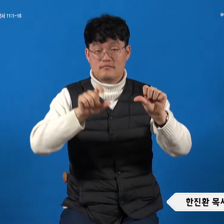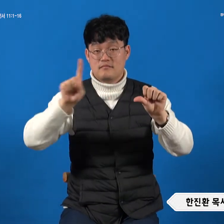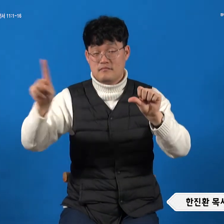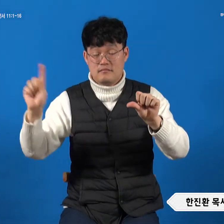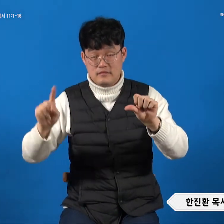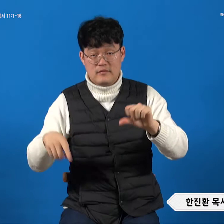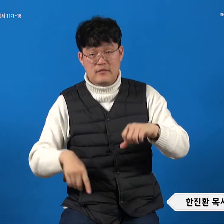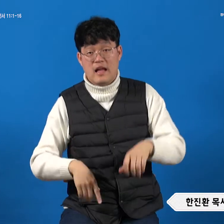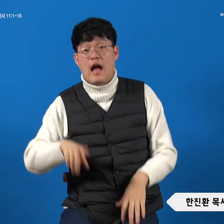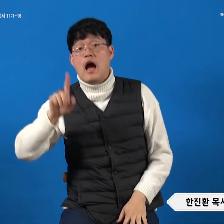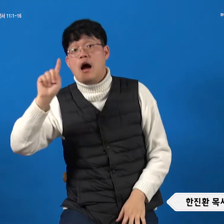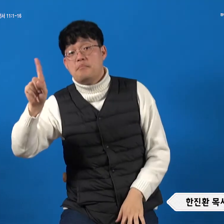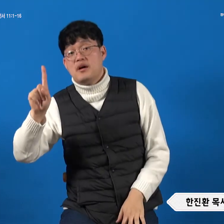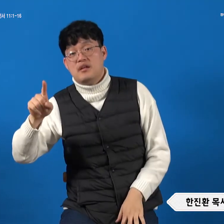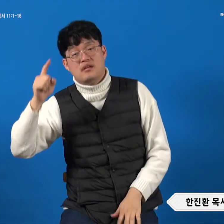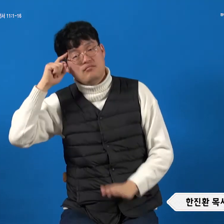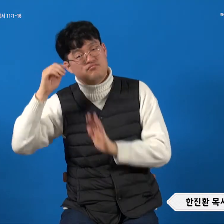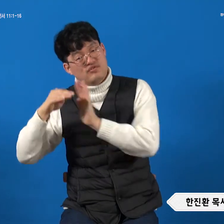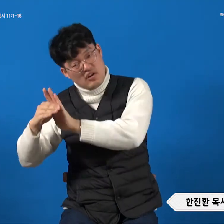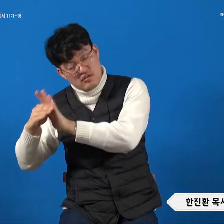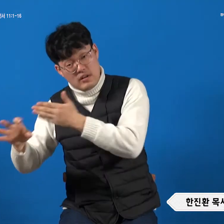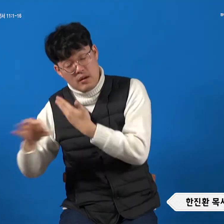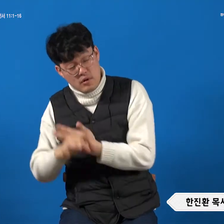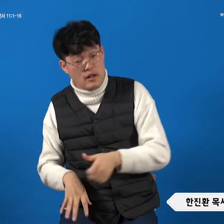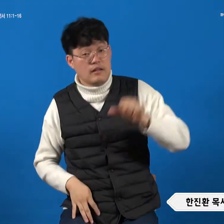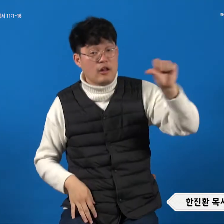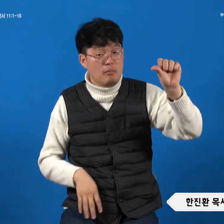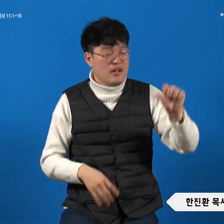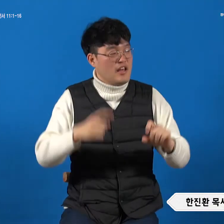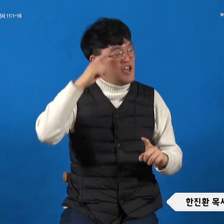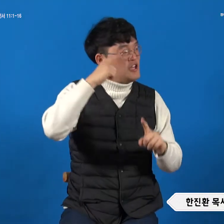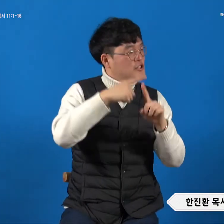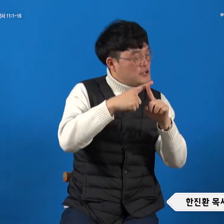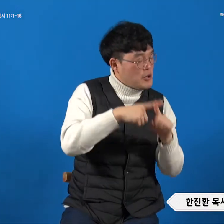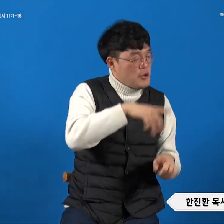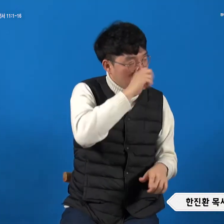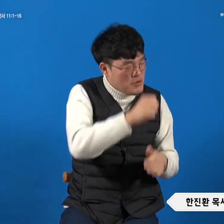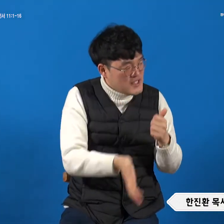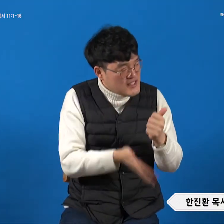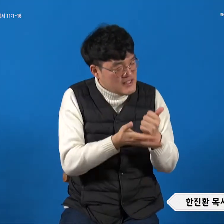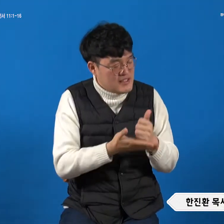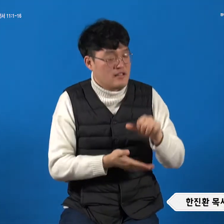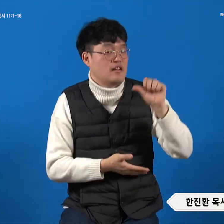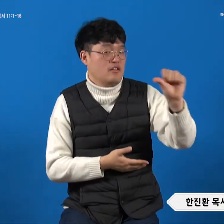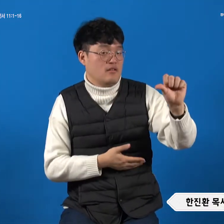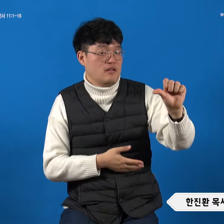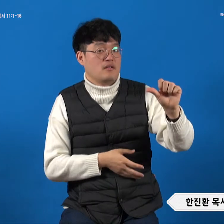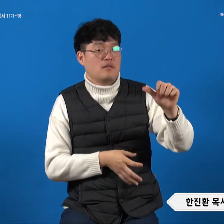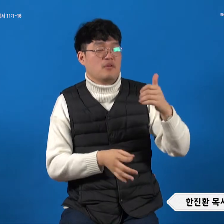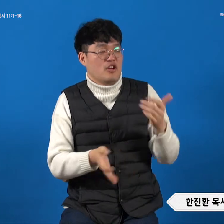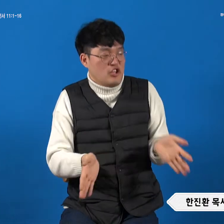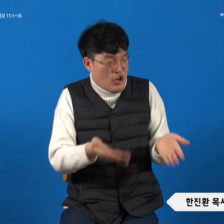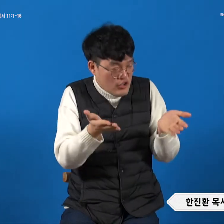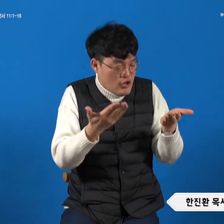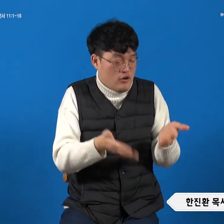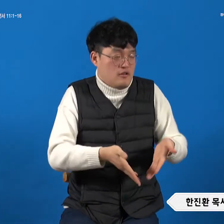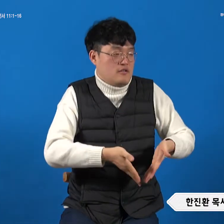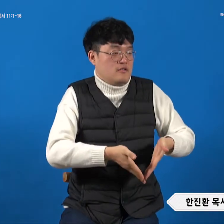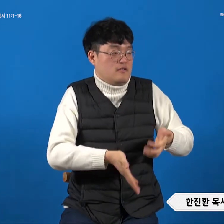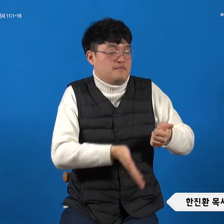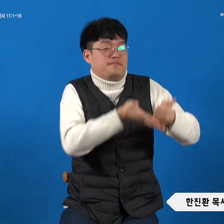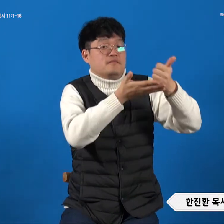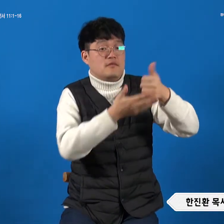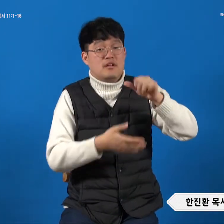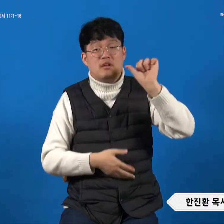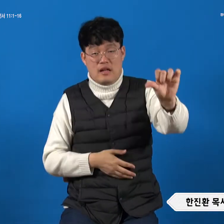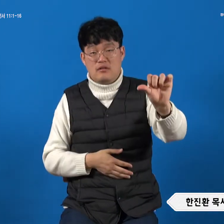5대1입니다. 한마디 부정적인 말을 했으면 적어도 5마디 이상은 긍정적인 말을 격려하고 세워주는